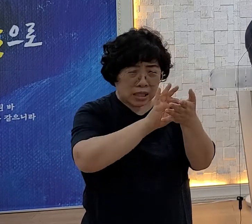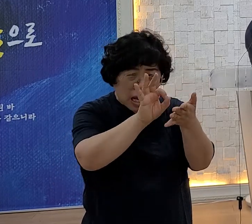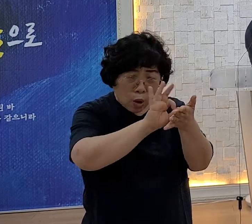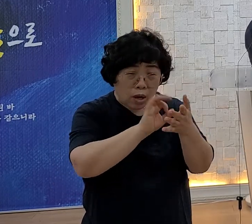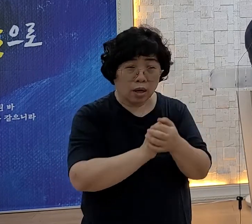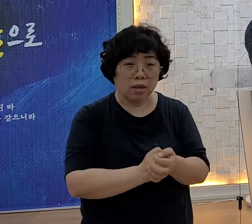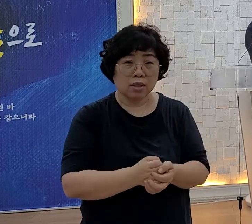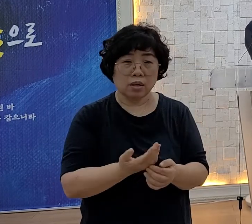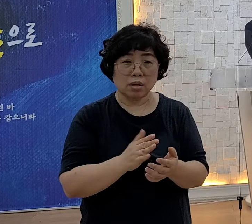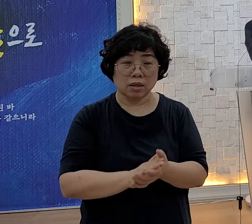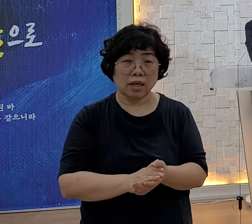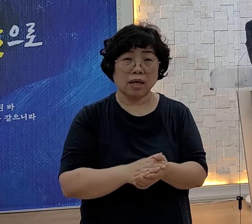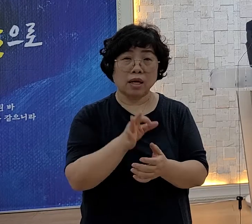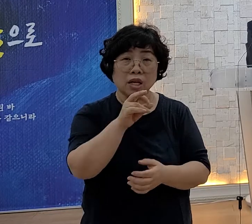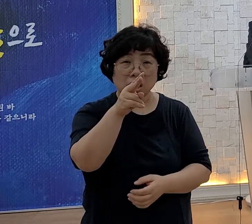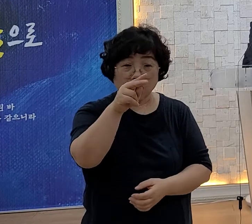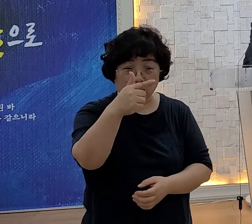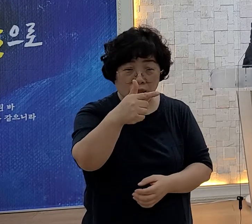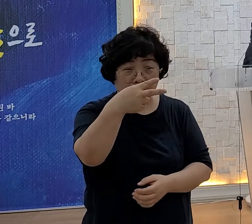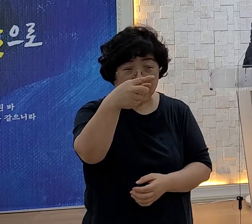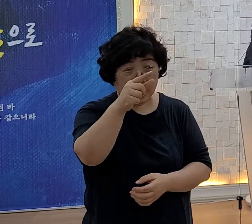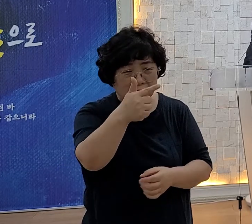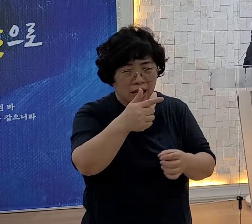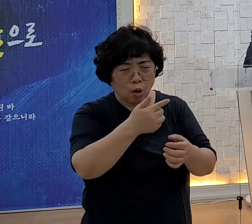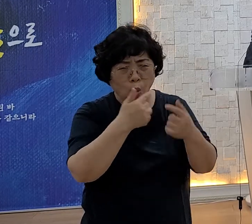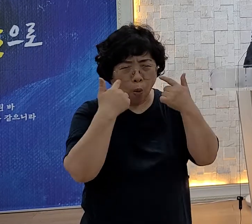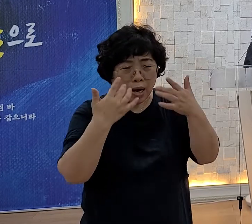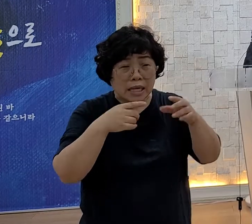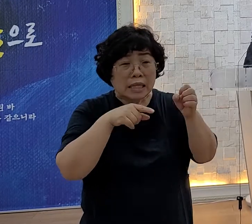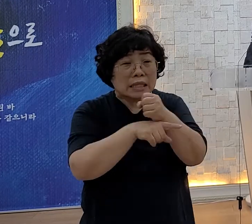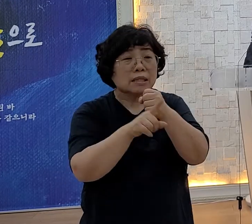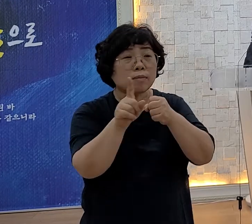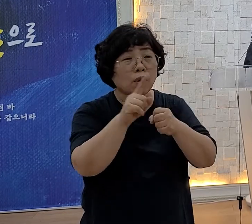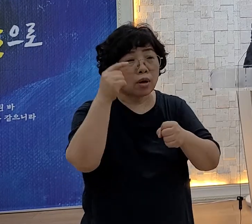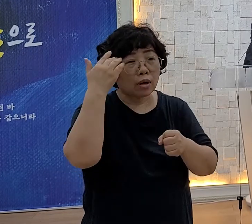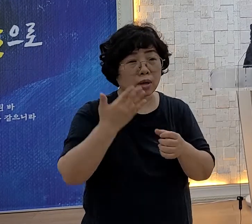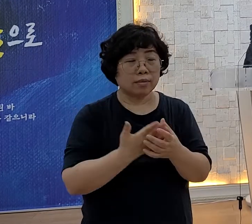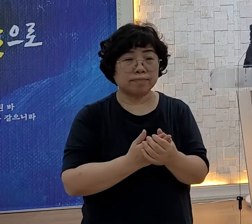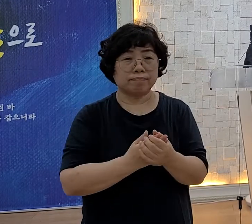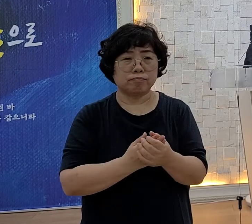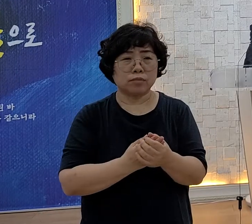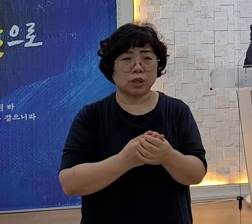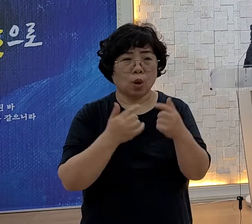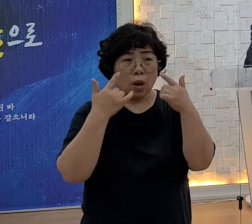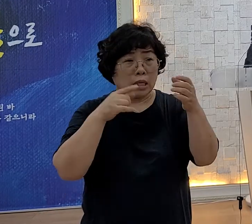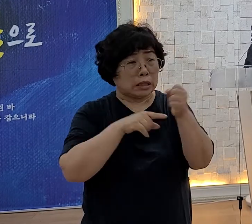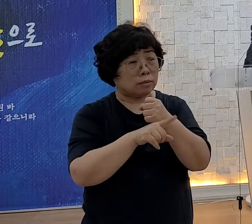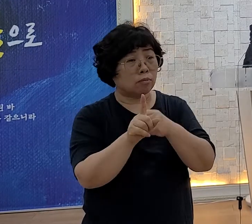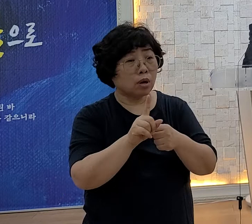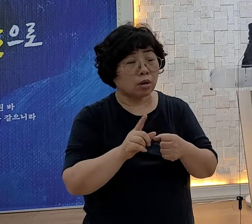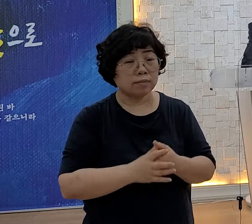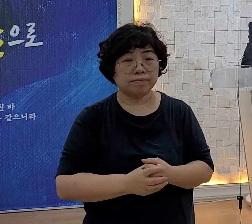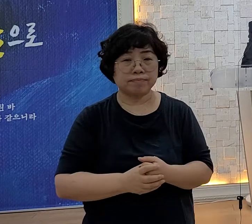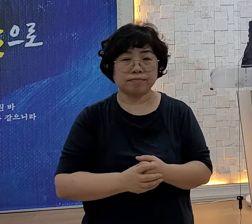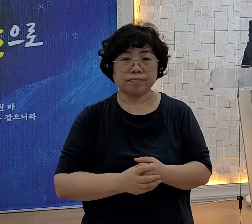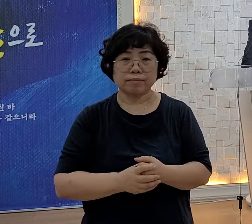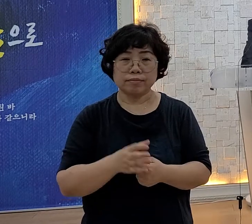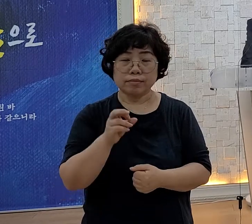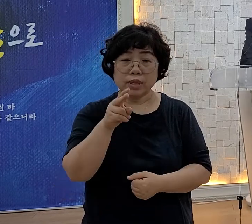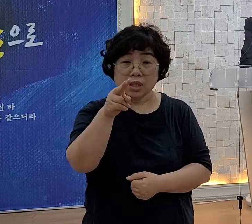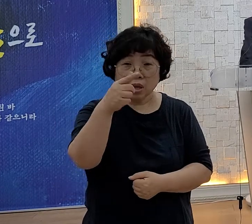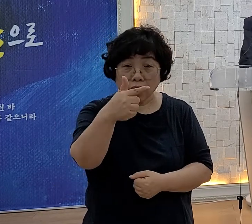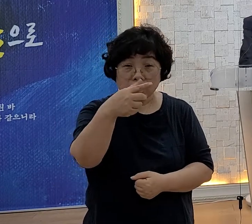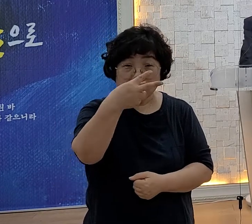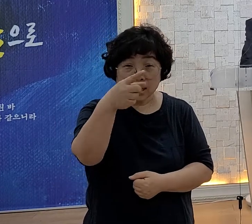인내를, 인내는 연단을, 이 인내가 연단을 이루는데 연단이 뭐냐? 여러분, 연단이라는 그